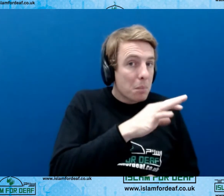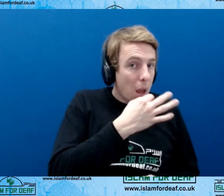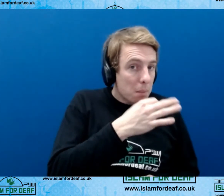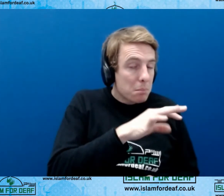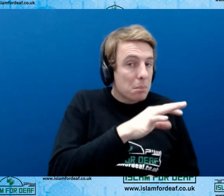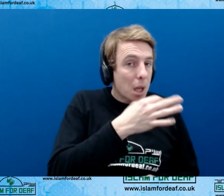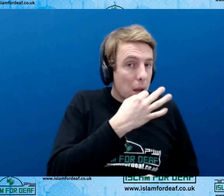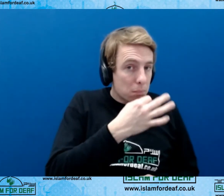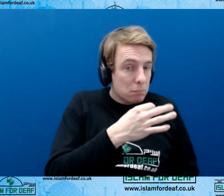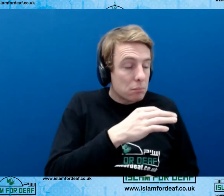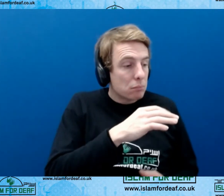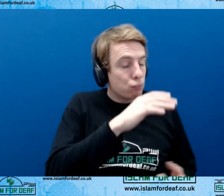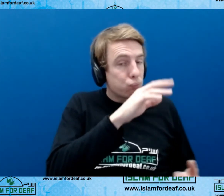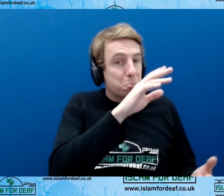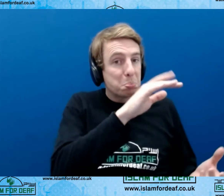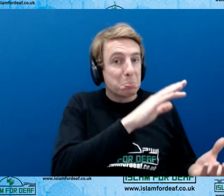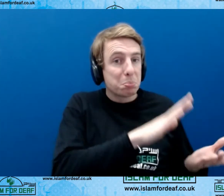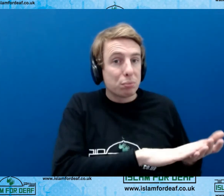الكفار.